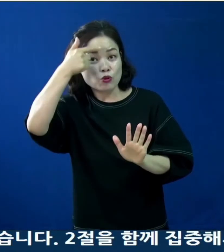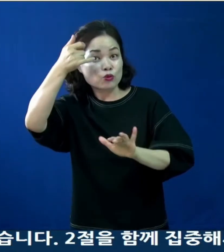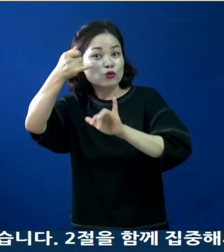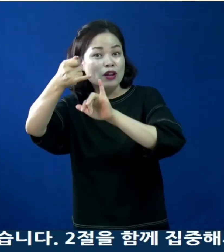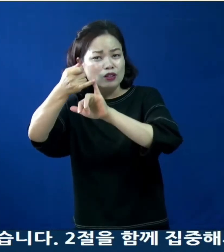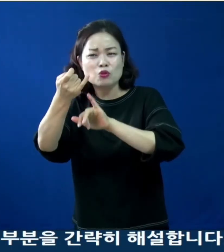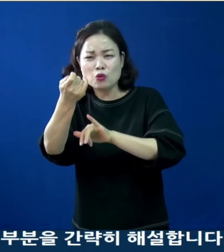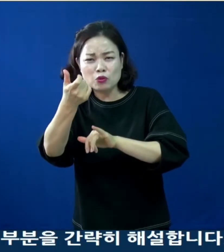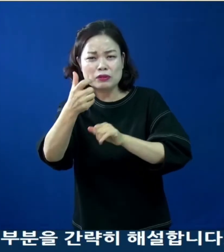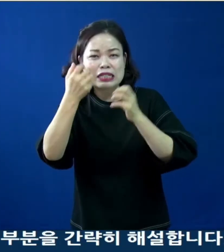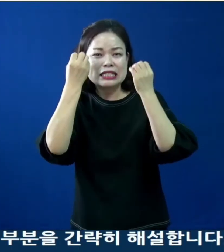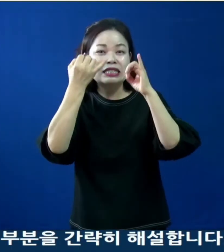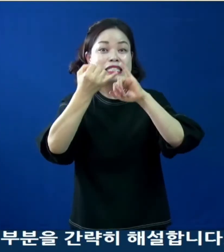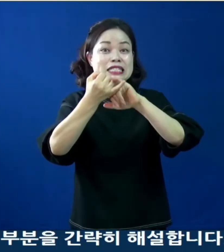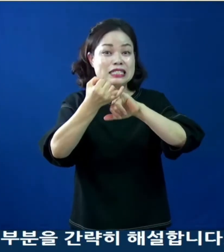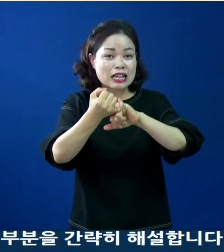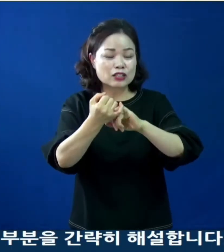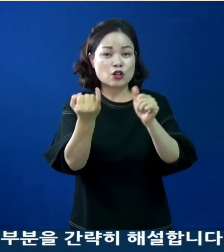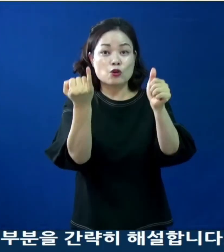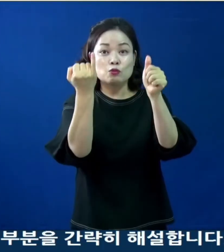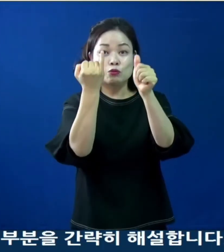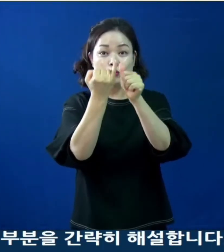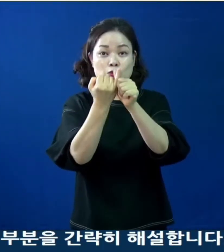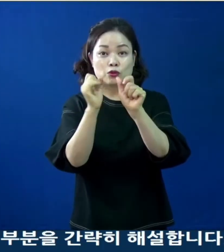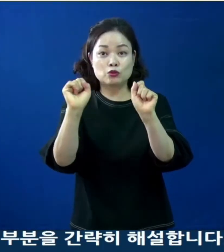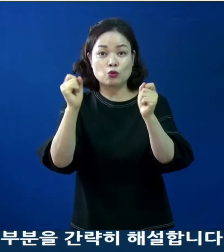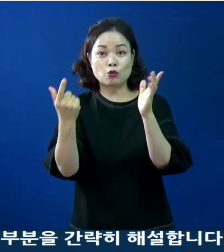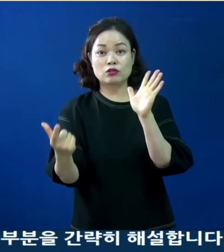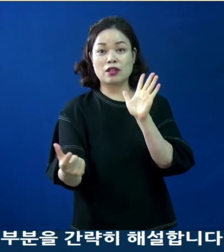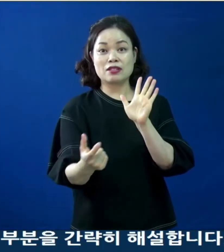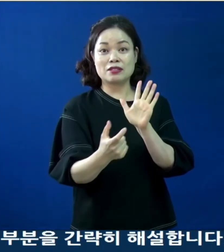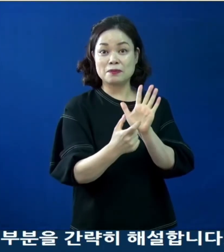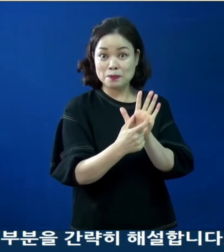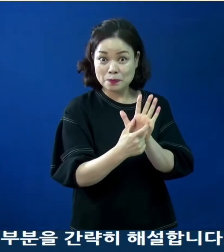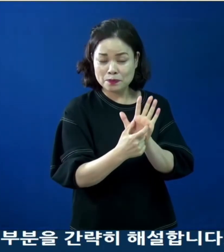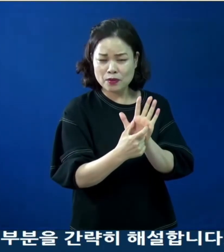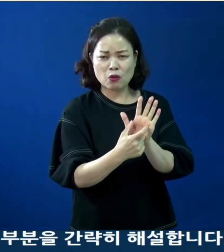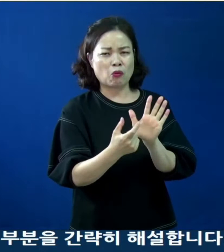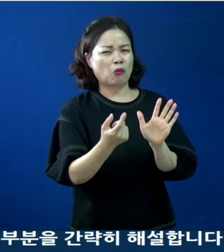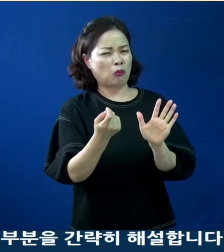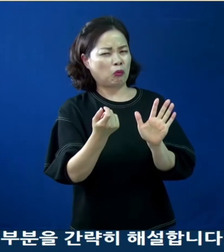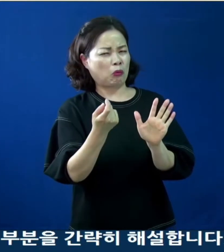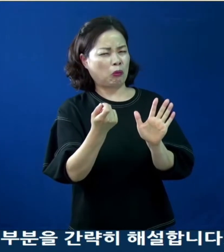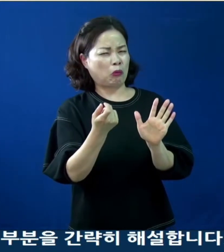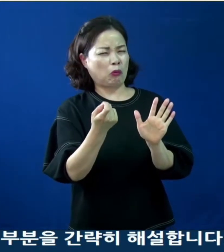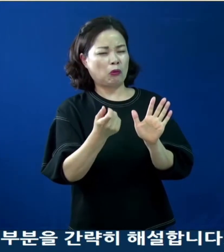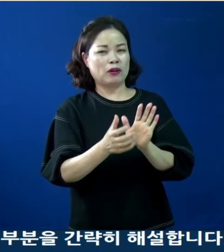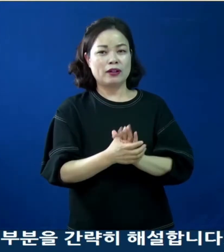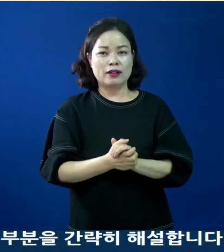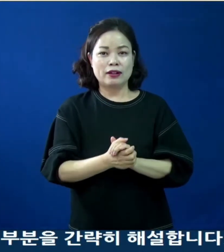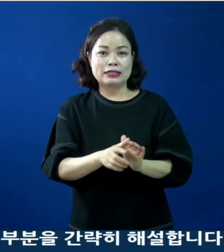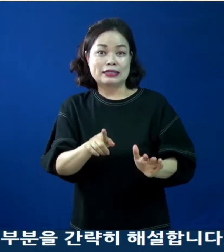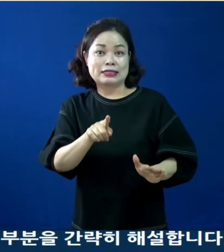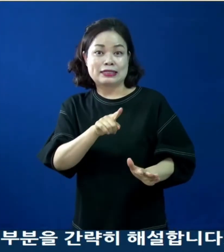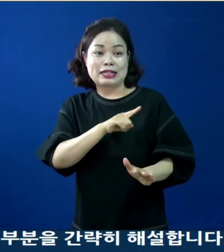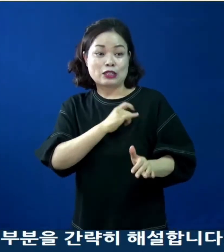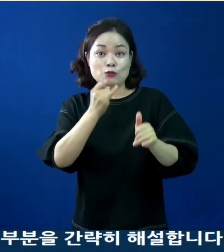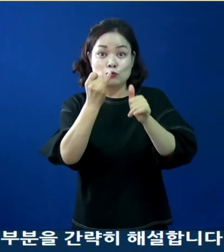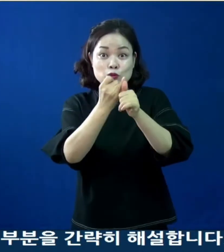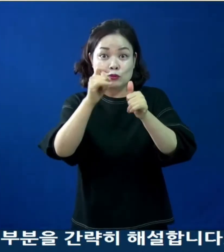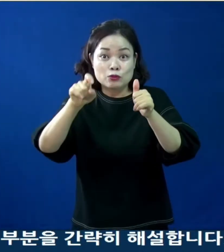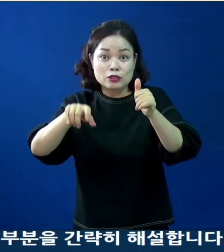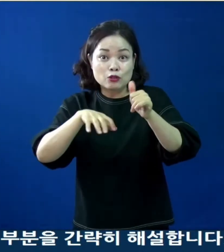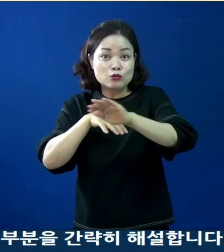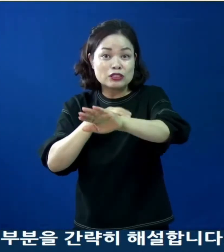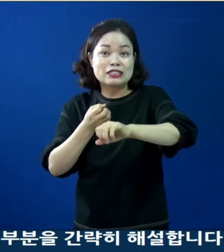좀 있는데 신약에 오면 부부 동시에 이름 나오는 경우는 드물어요. 지극히 드문데 가장 부부 중에서는